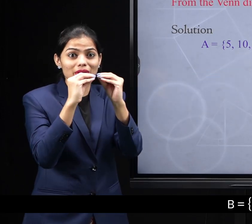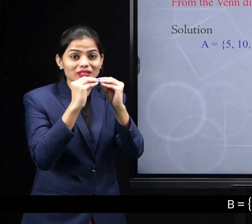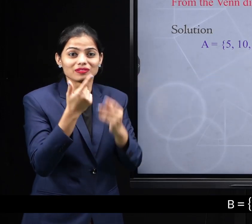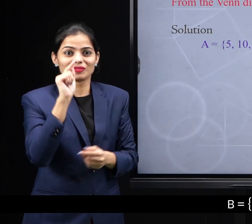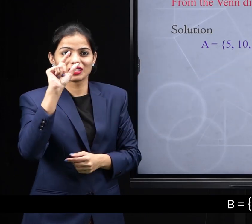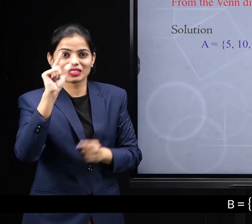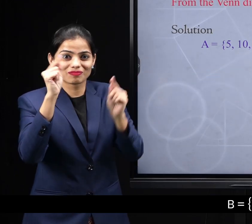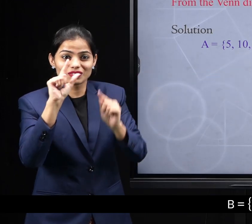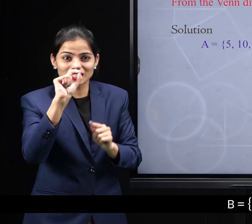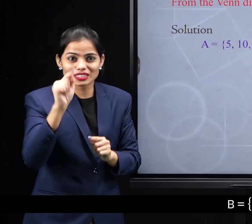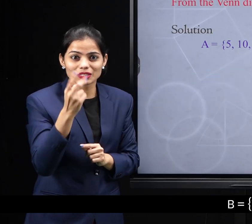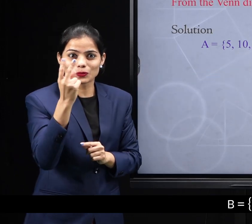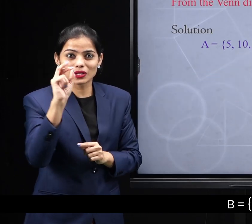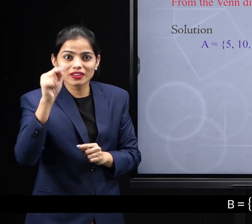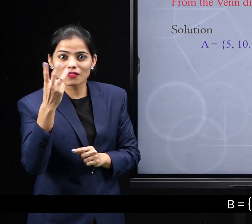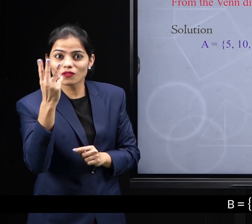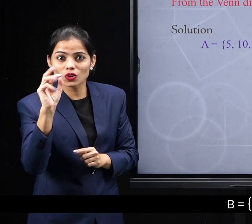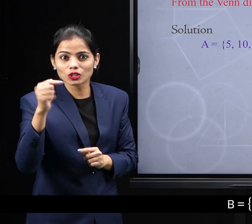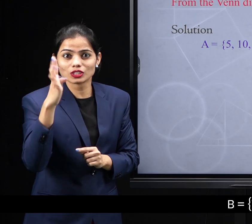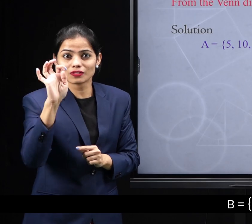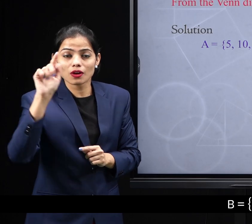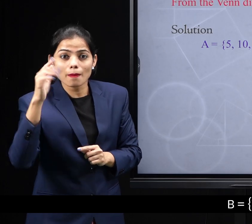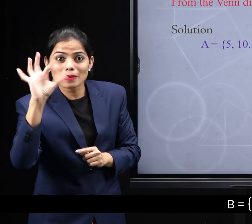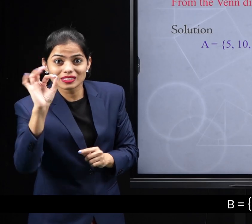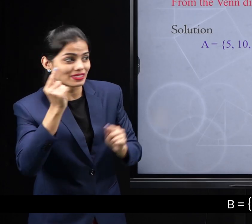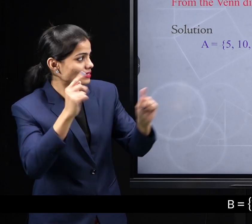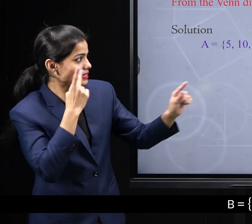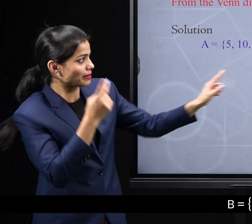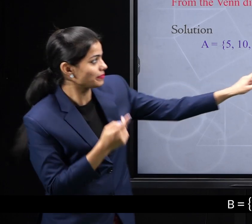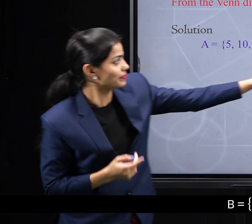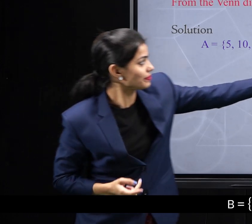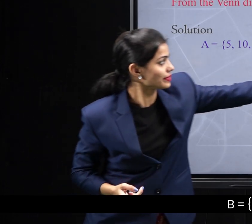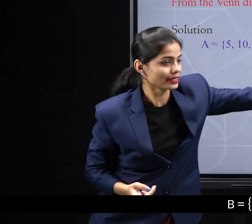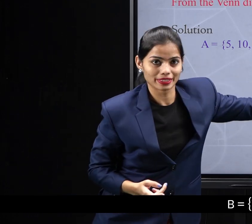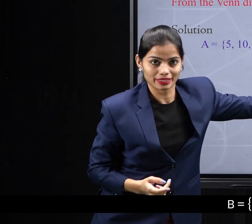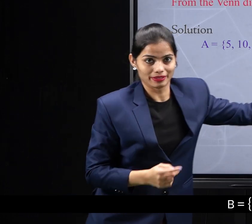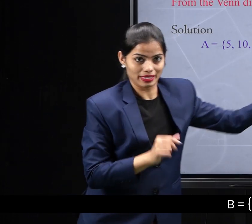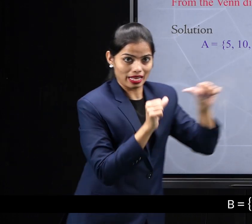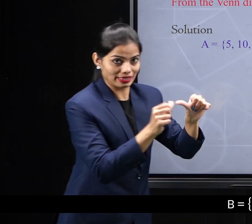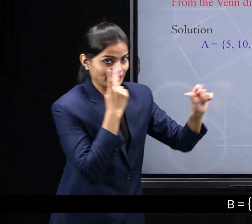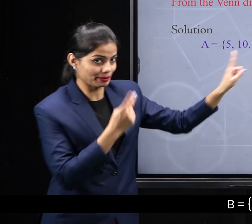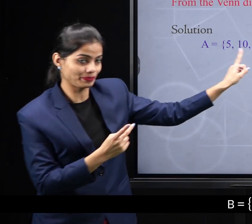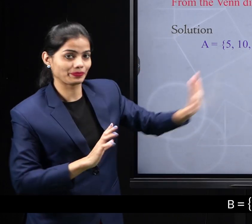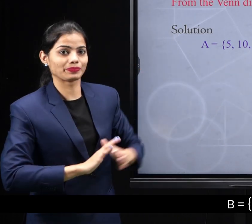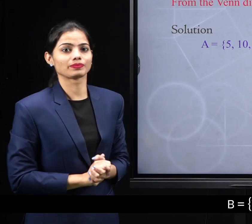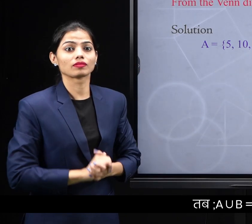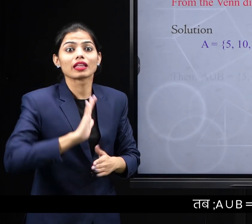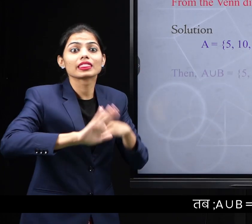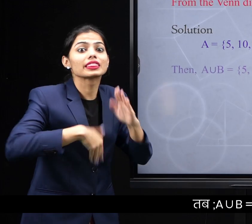B is equals to 10, 20, 30, 40, 50 तब